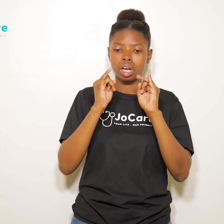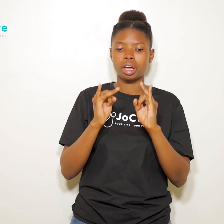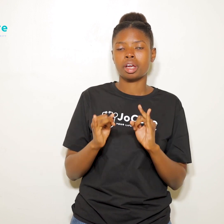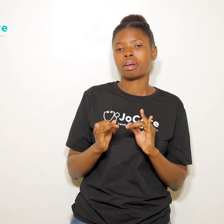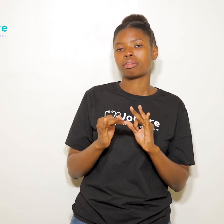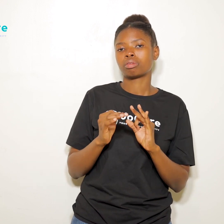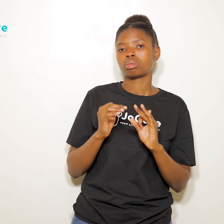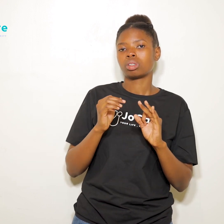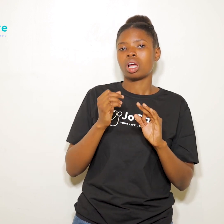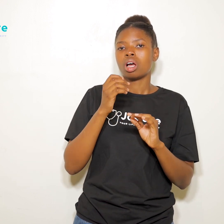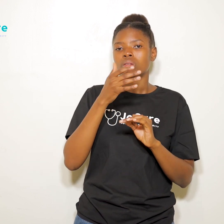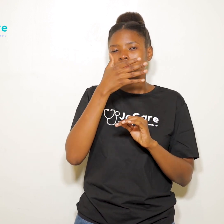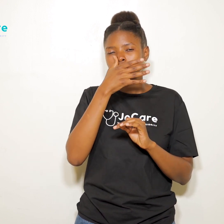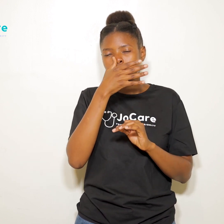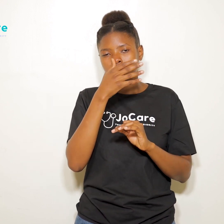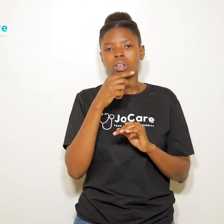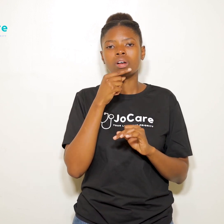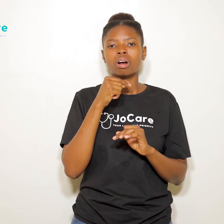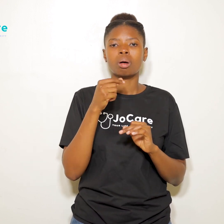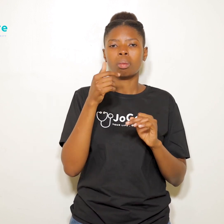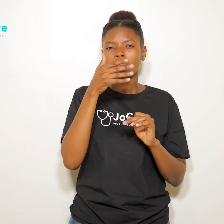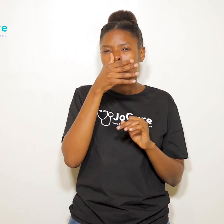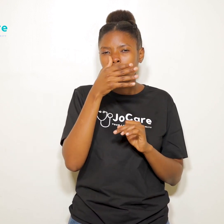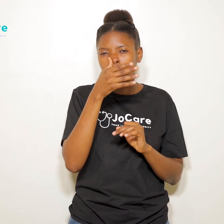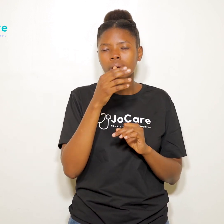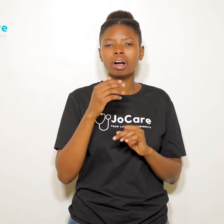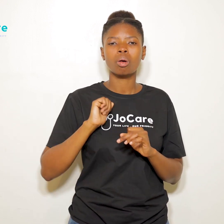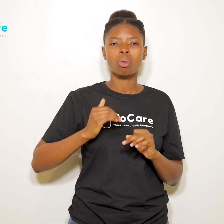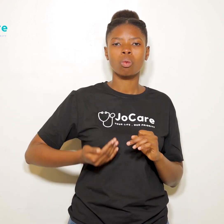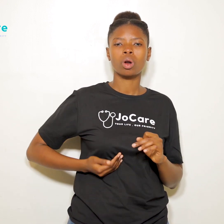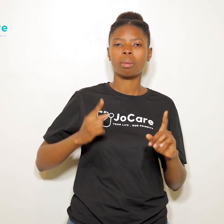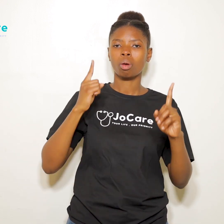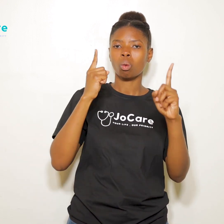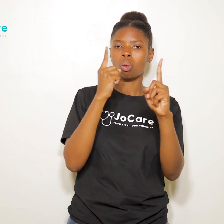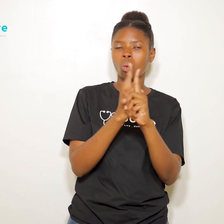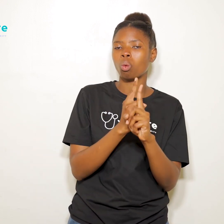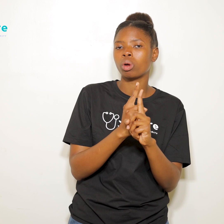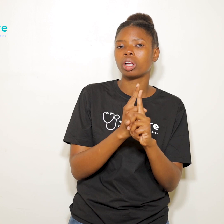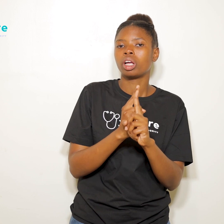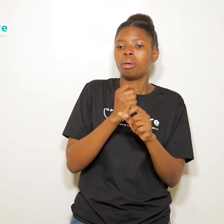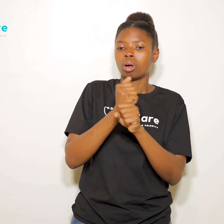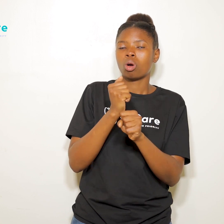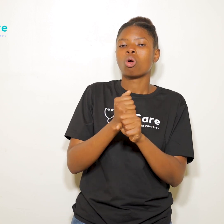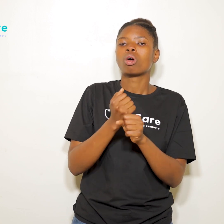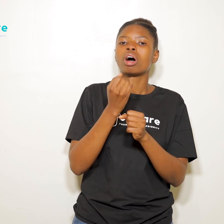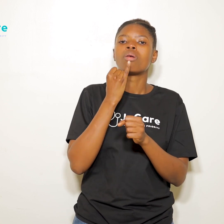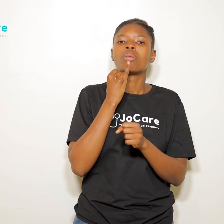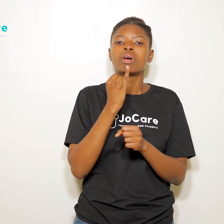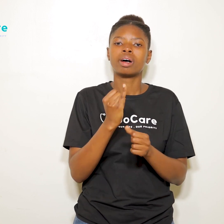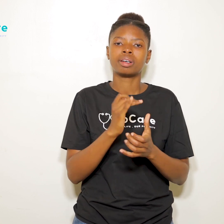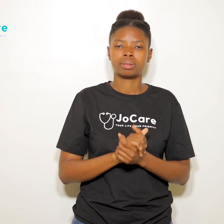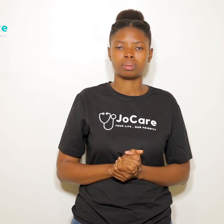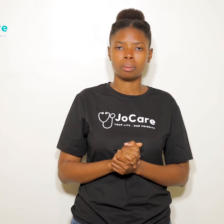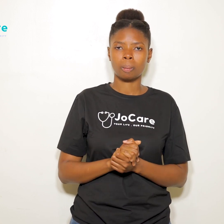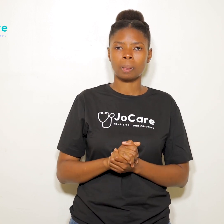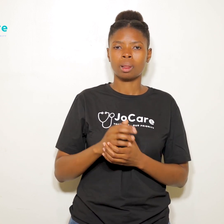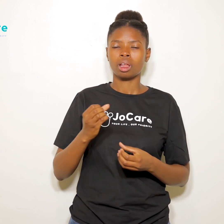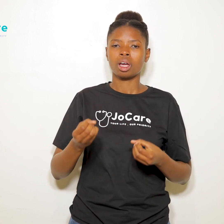guhura kw'intangangabo n'intangangore. Ni ukuvuga ngo hari imisemburo irekurwa yitwa progesterone ituma